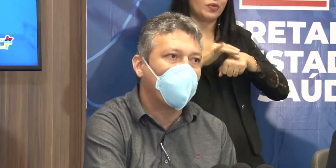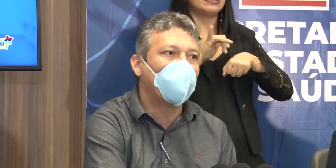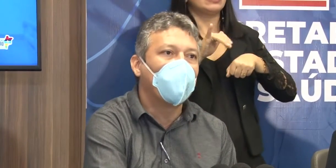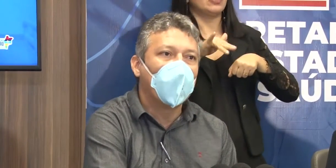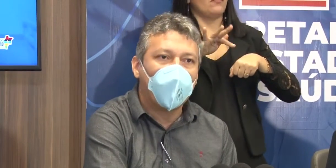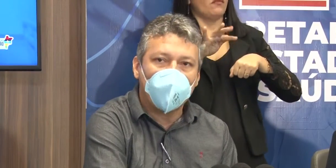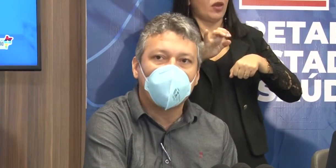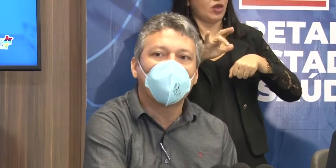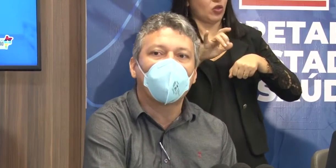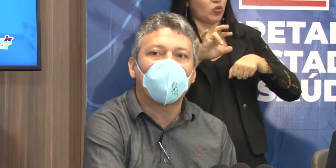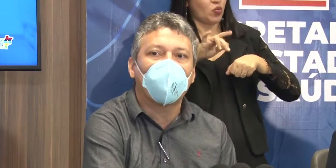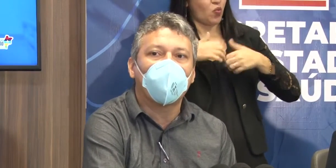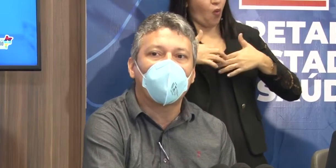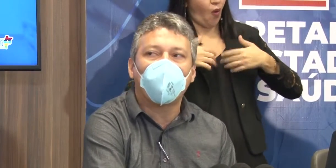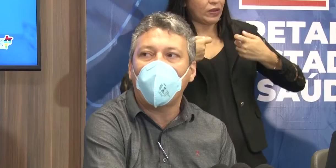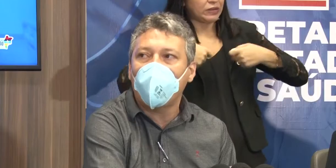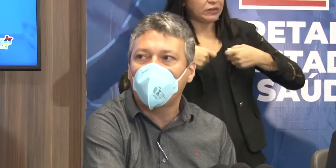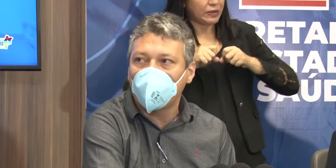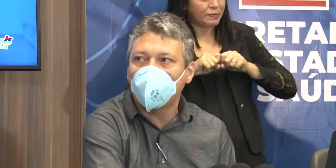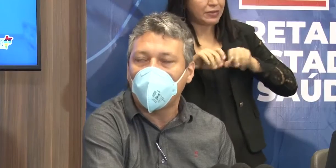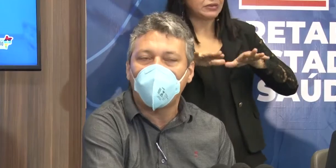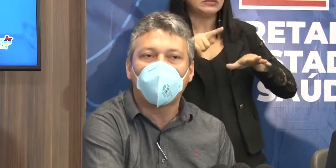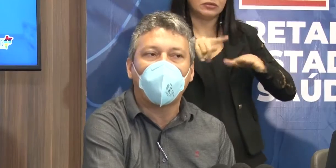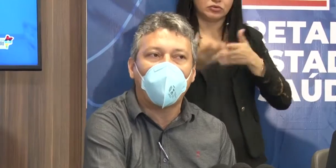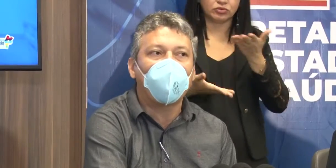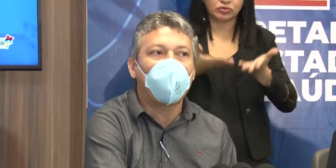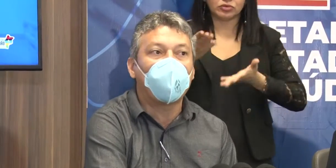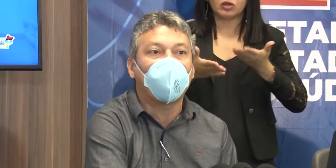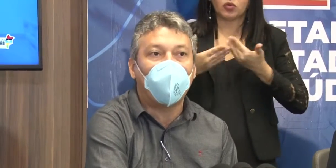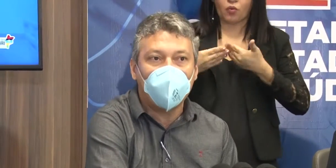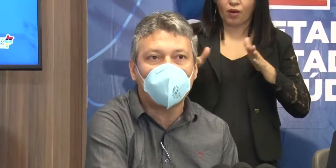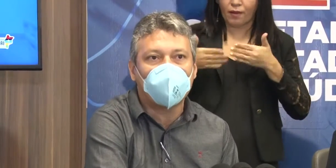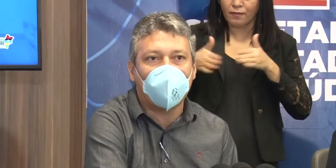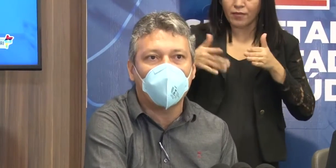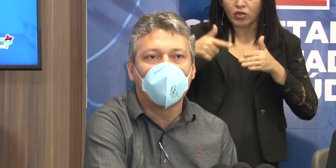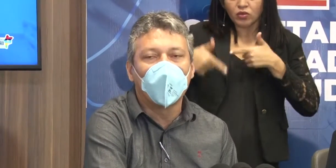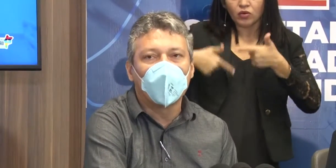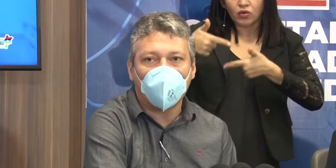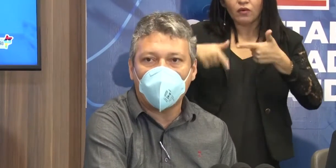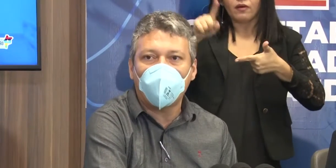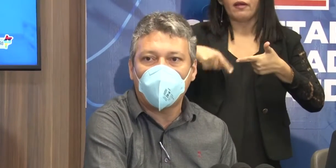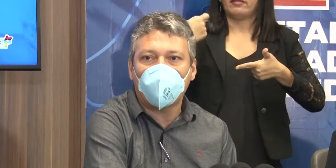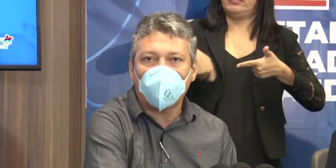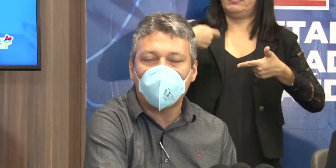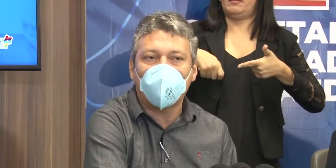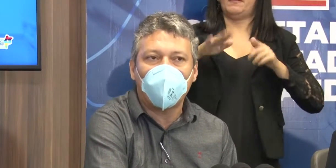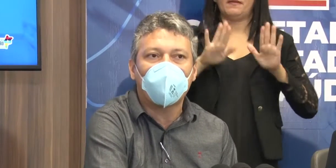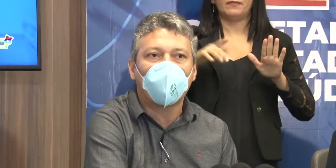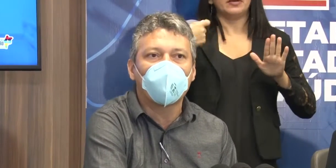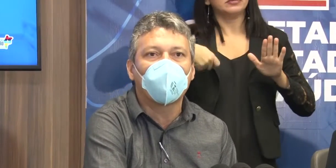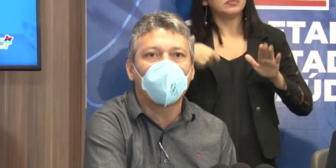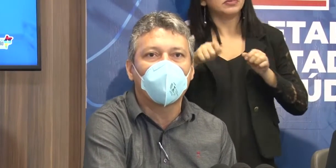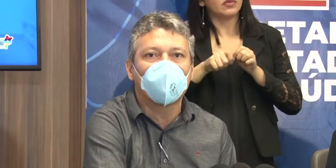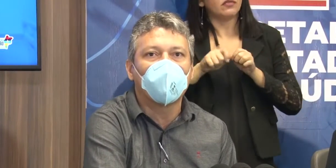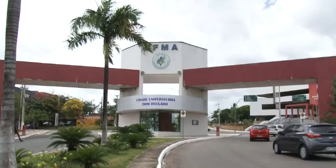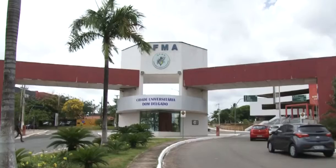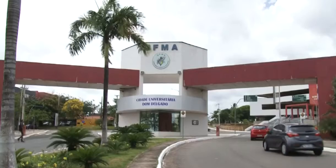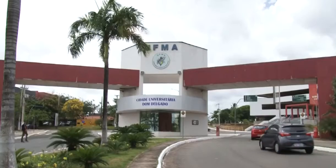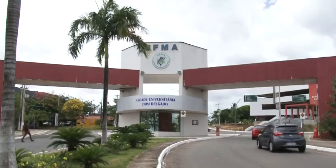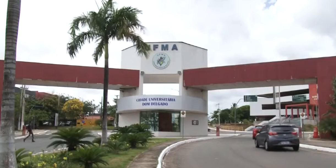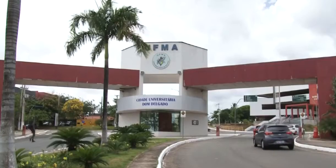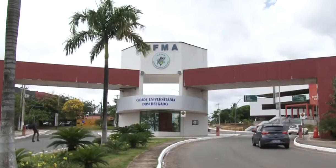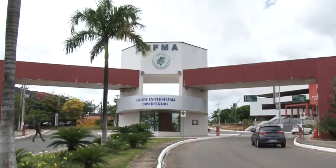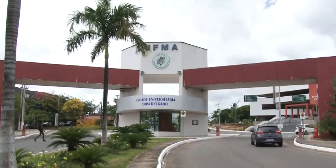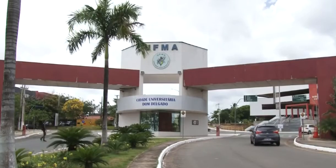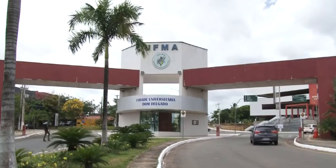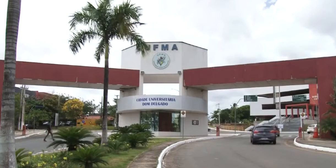professora, que também precisam de tratamento. Então, a abertura dos serviços, ela é uma premissa, ela é necessária, só que tem que ser feita com segurança.